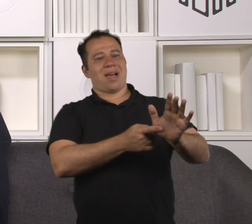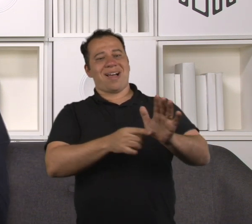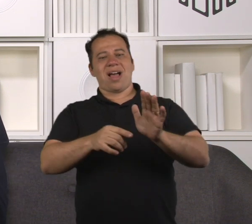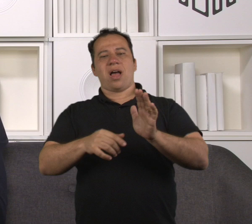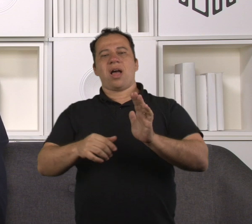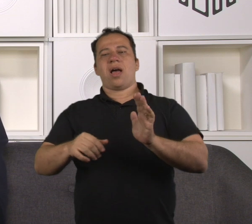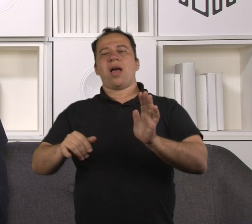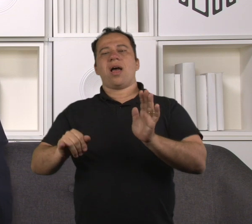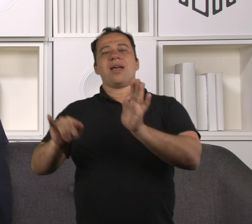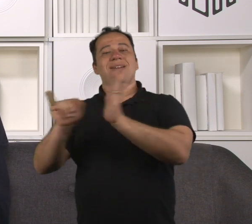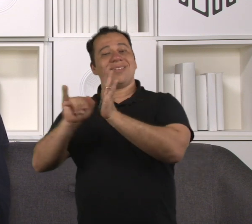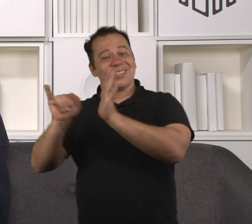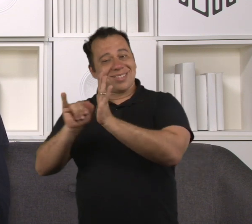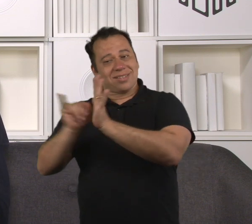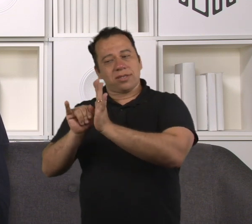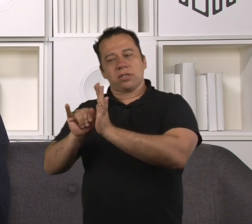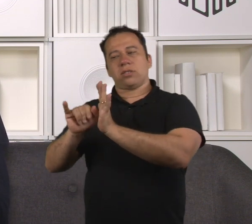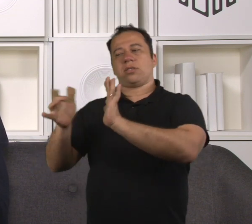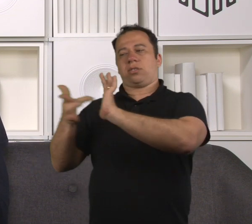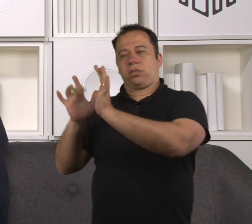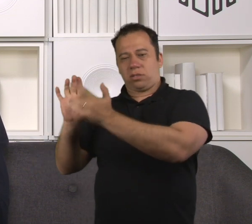a pessoa que Jesus era.